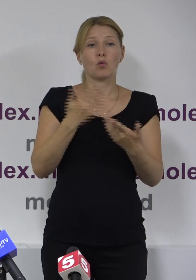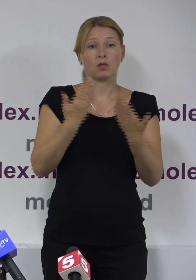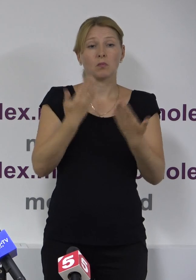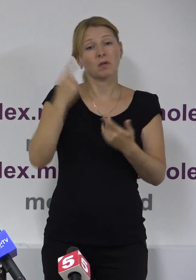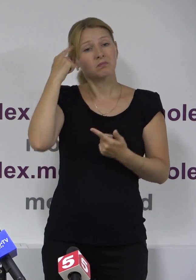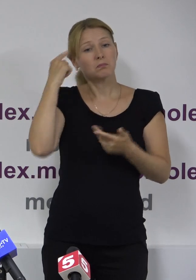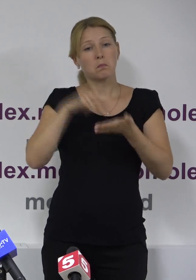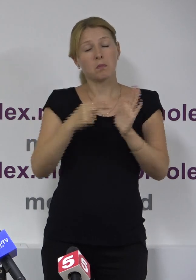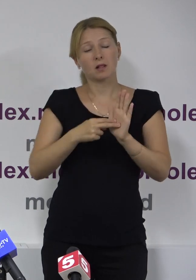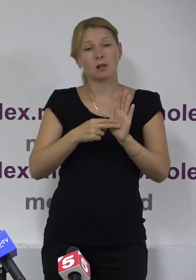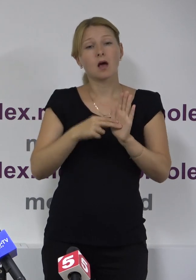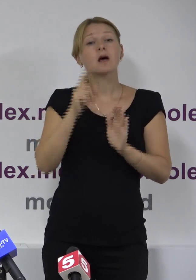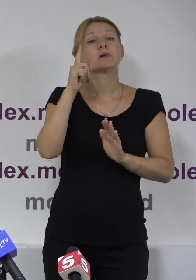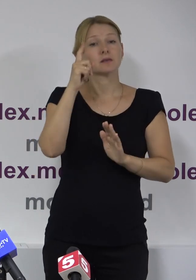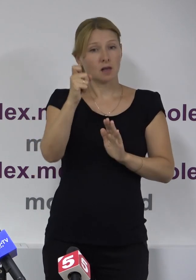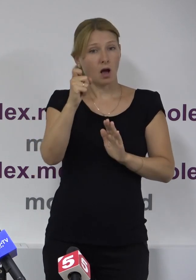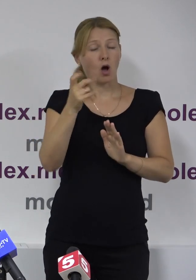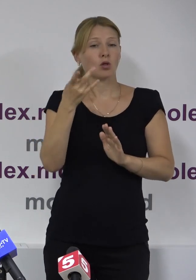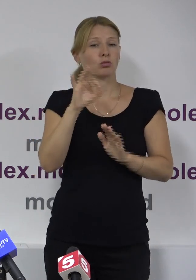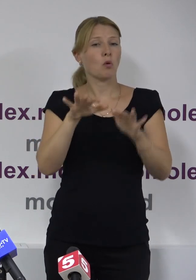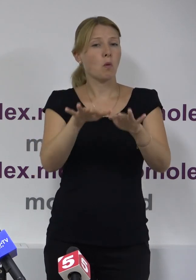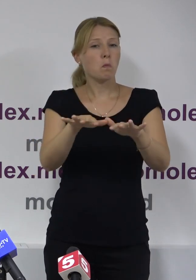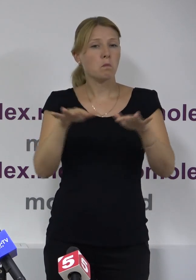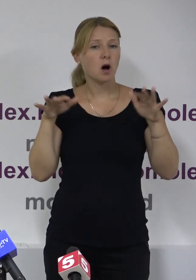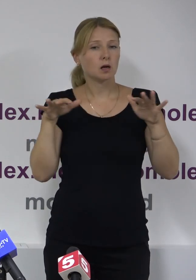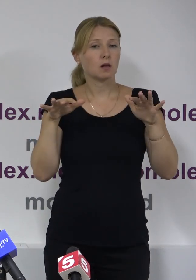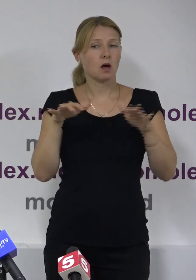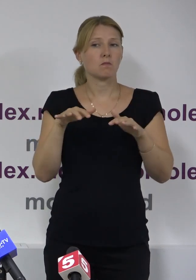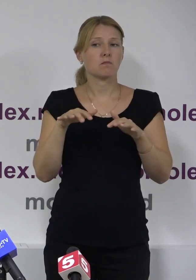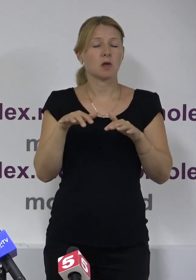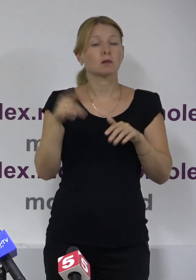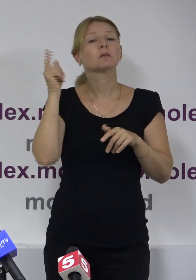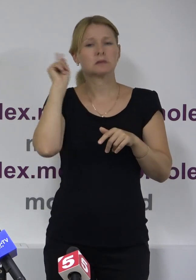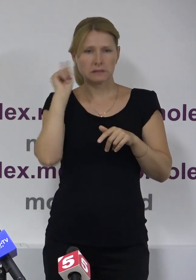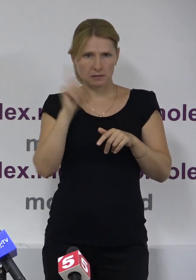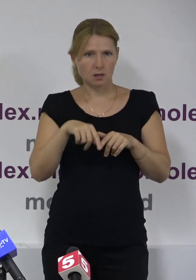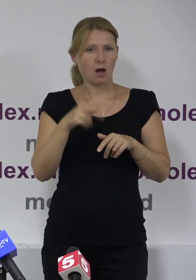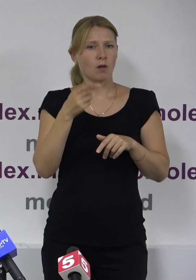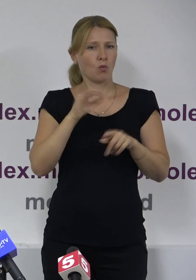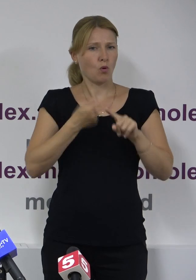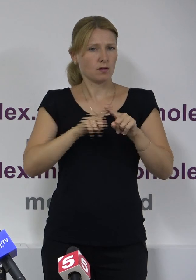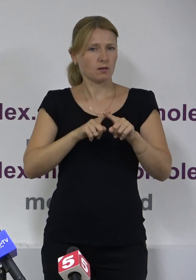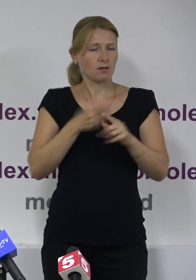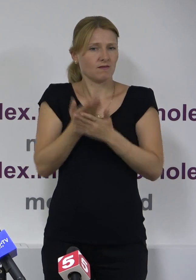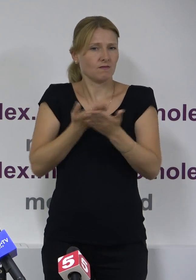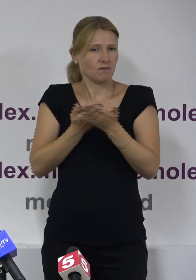sugestie, respectiv Parlamentul a ținut cont de această recomandare